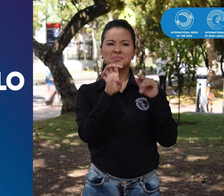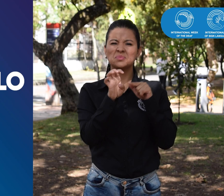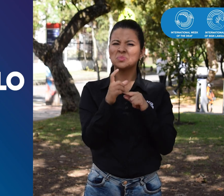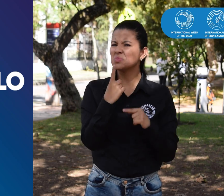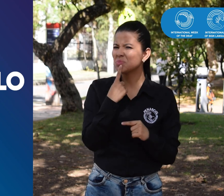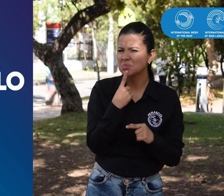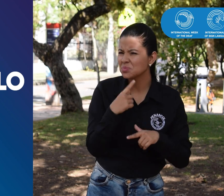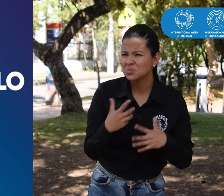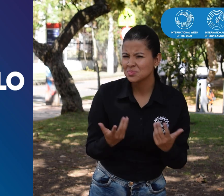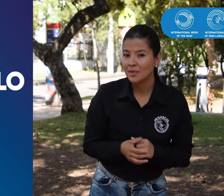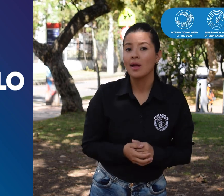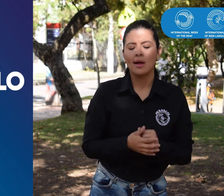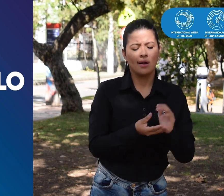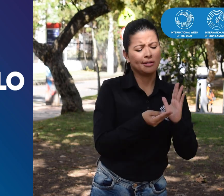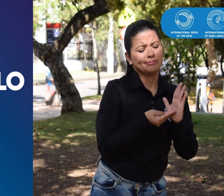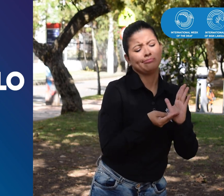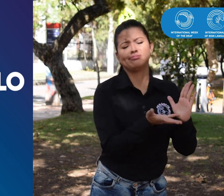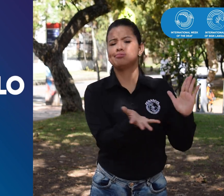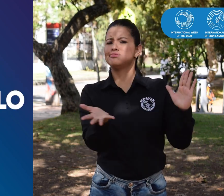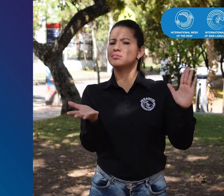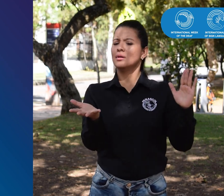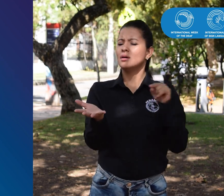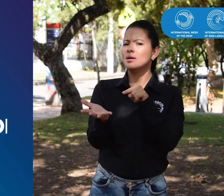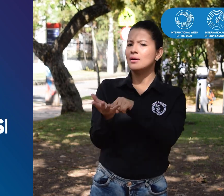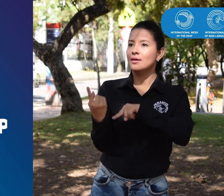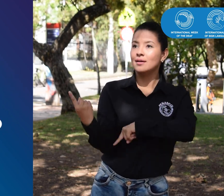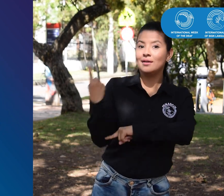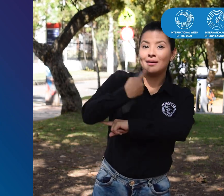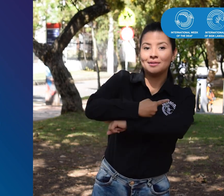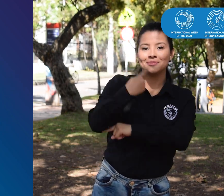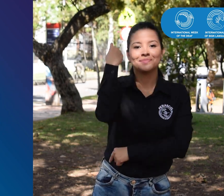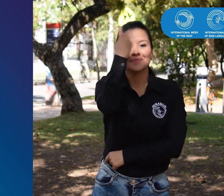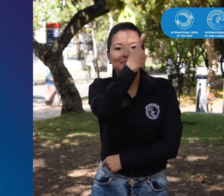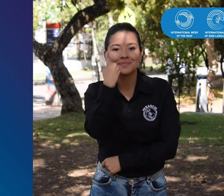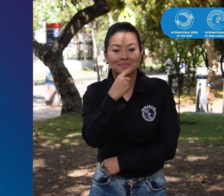Dice el artículo 9 declara el 23 de septiembre